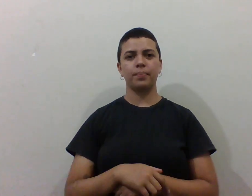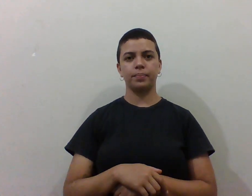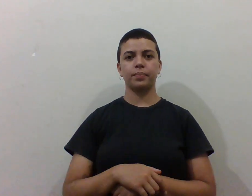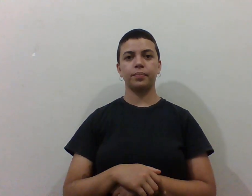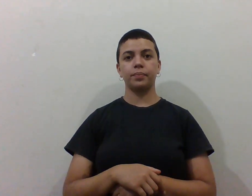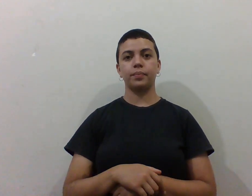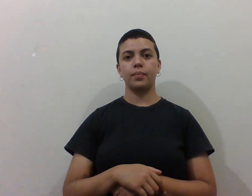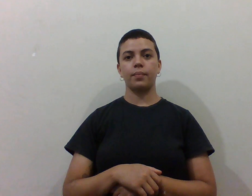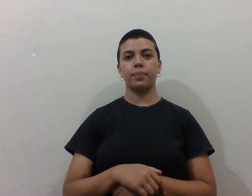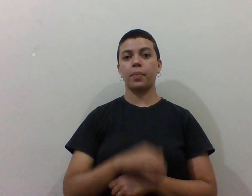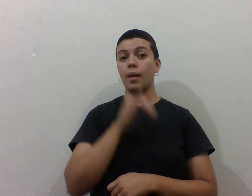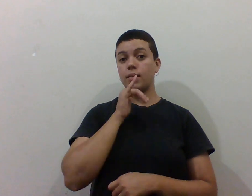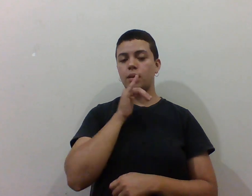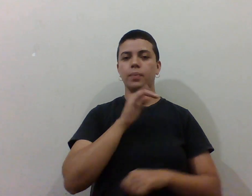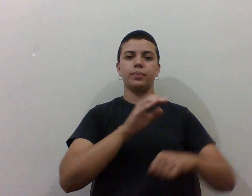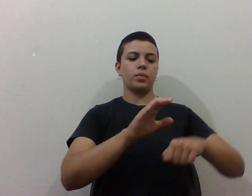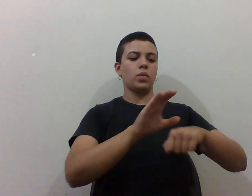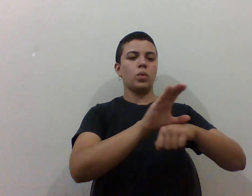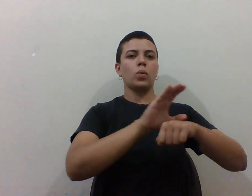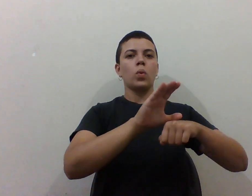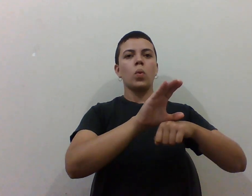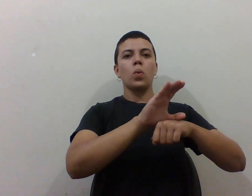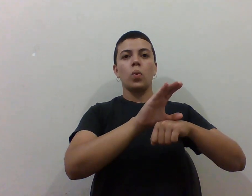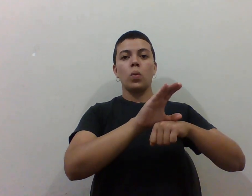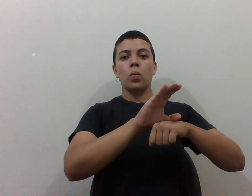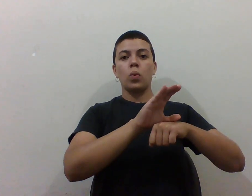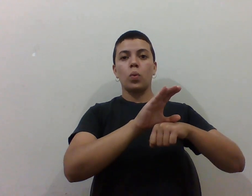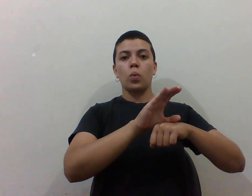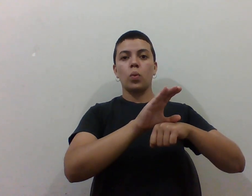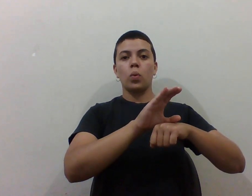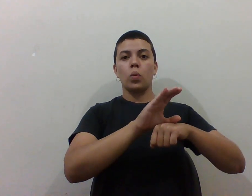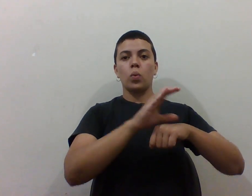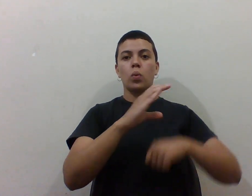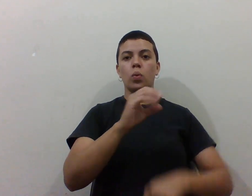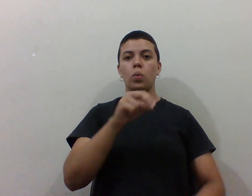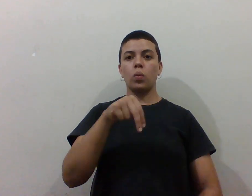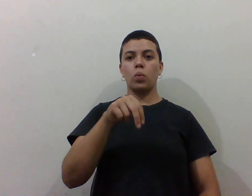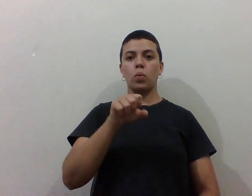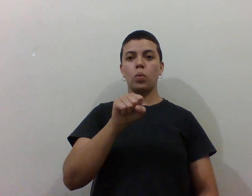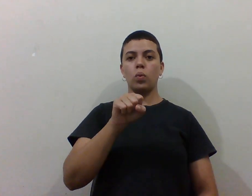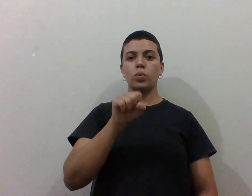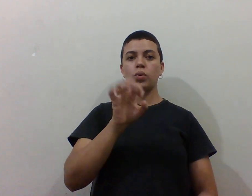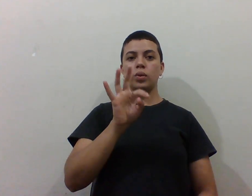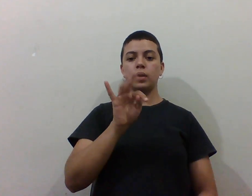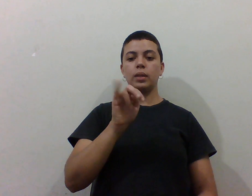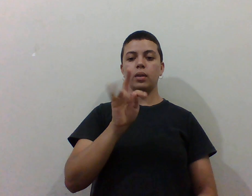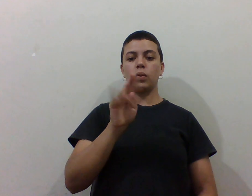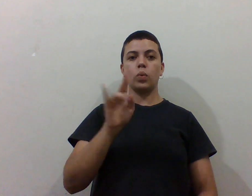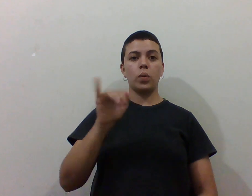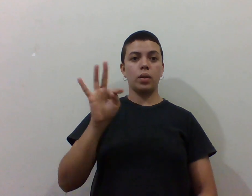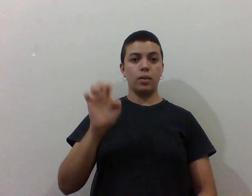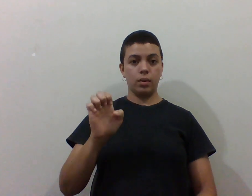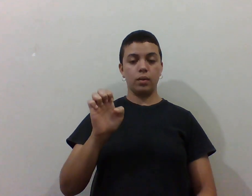Na Constituinte, que foi um movimento oficialmente estruturado para a elaboração da nossa Constituição, as mulheres, que eram